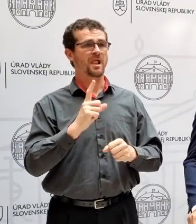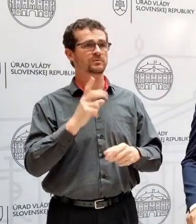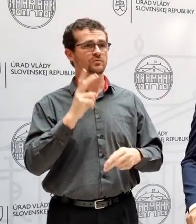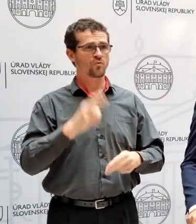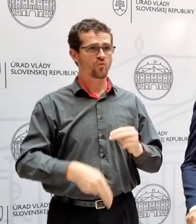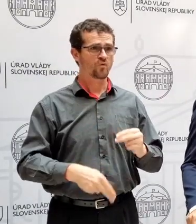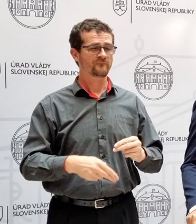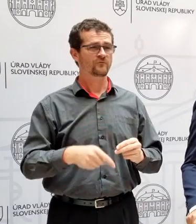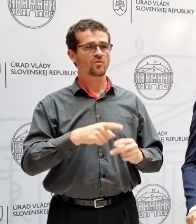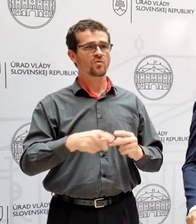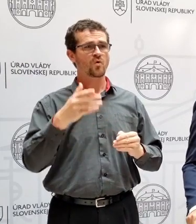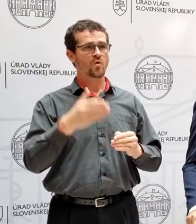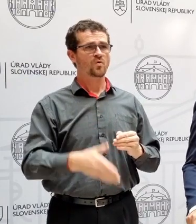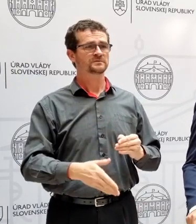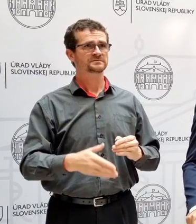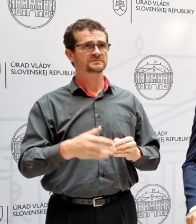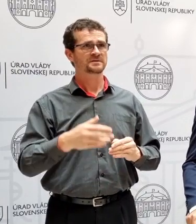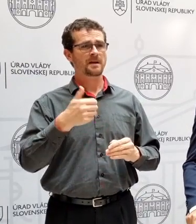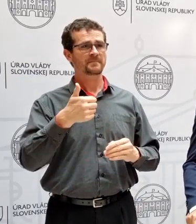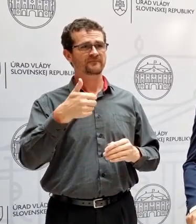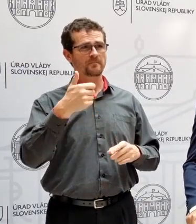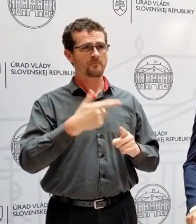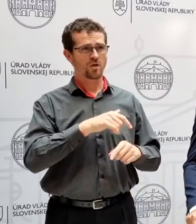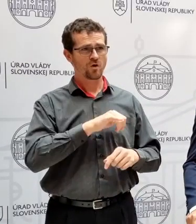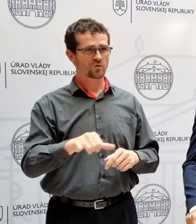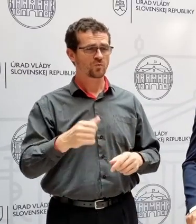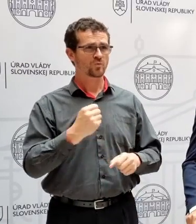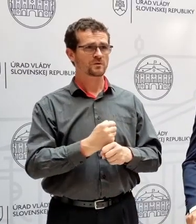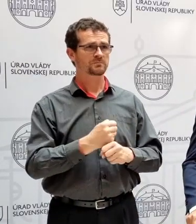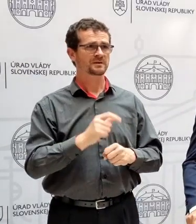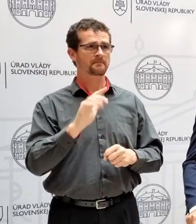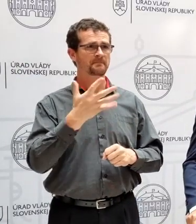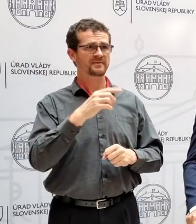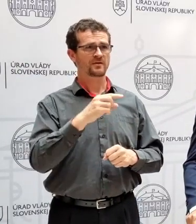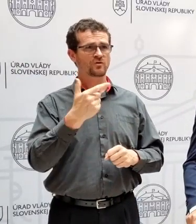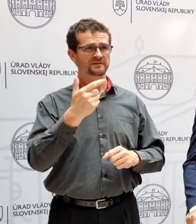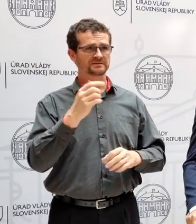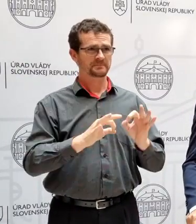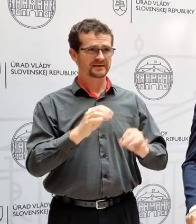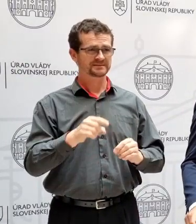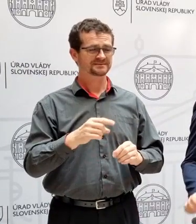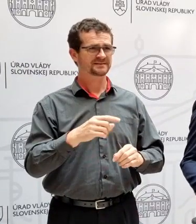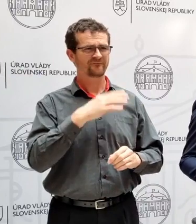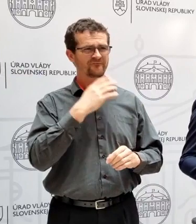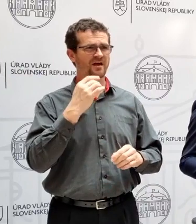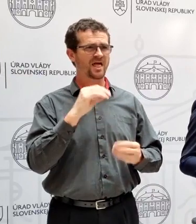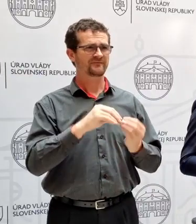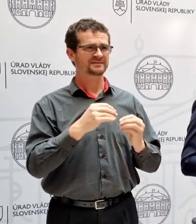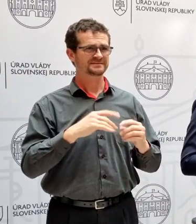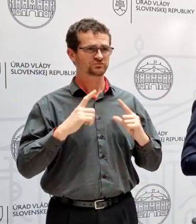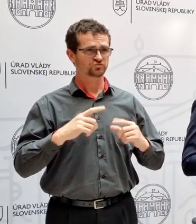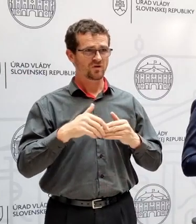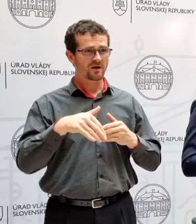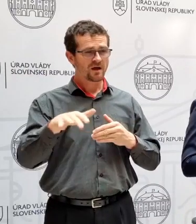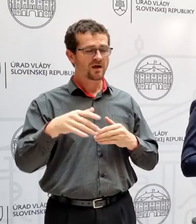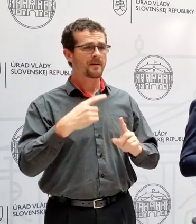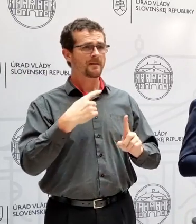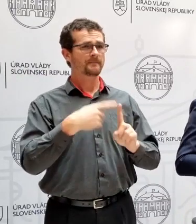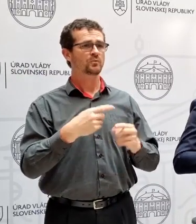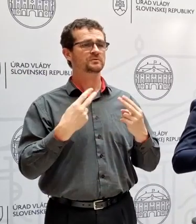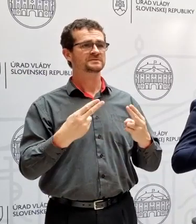urobená niekde do konca prvého polroku, je urobených asi 15-20%. Čiže strašne veľa nás čaká, ale